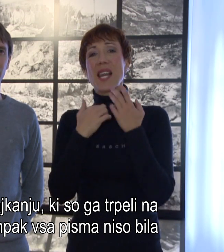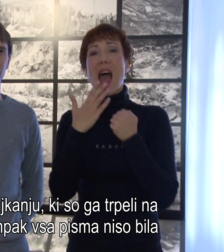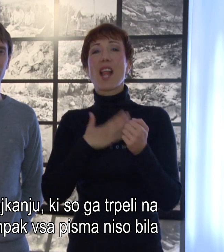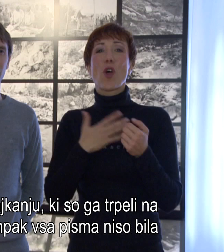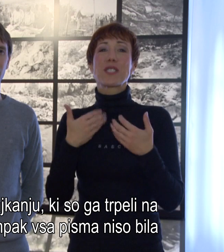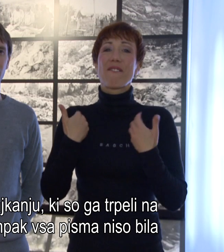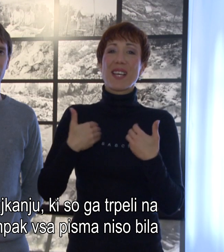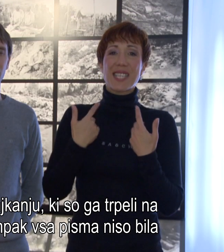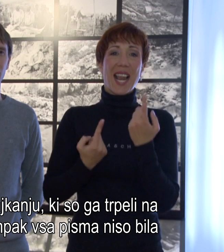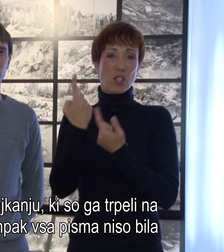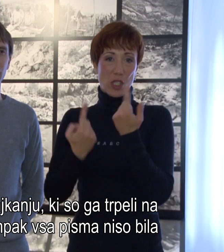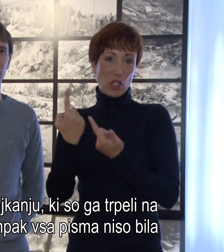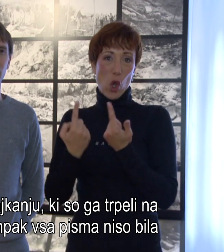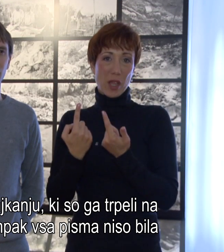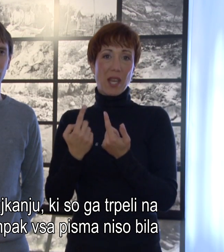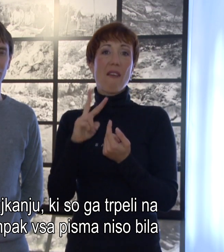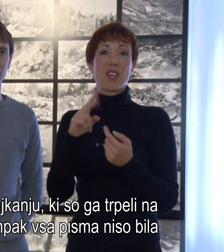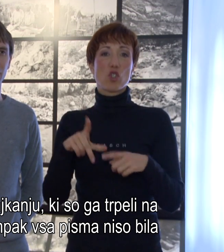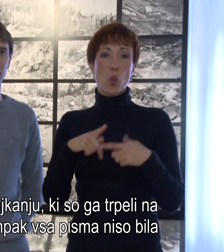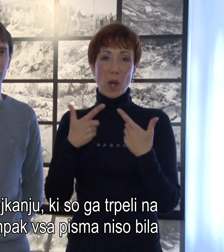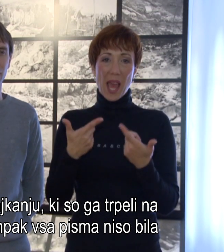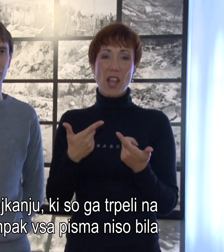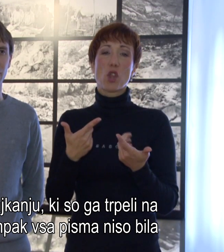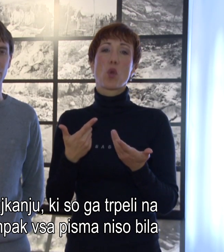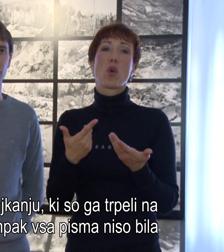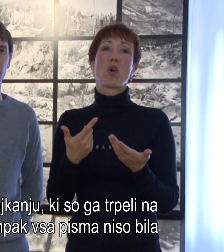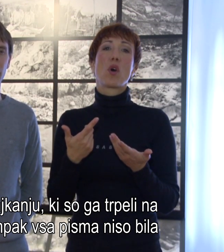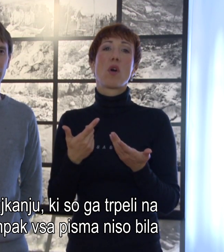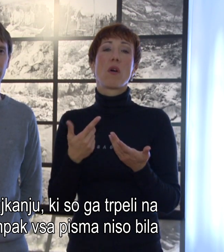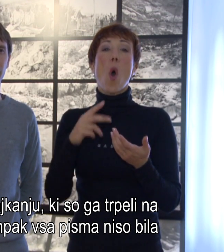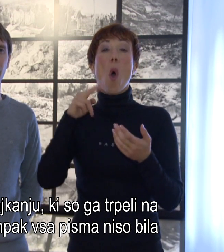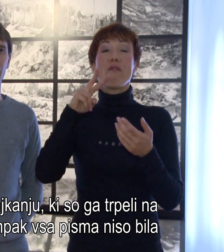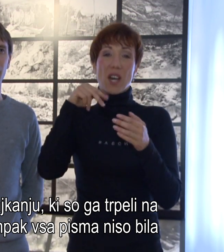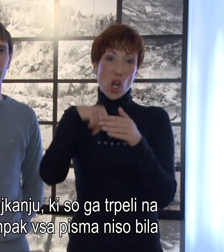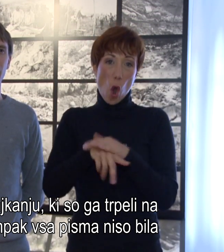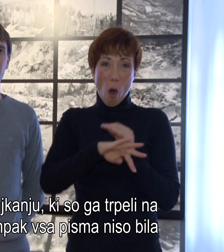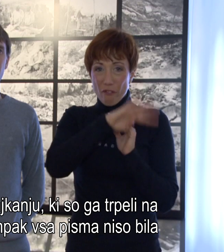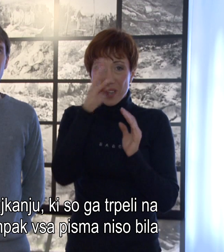v življenju v rovih.